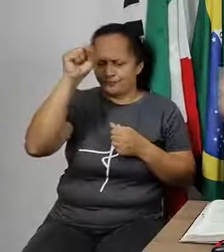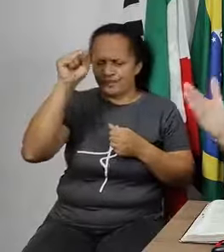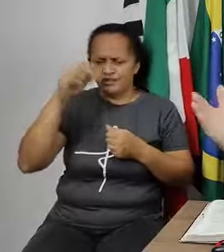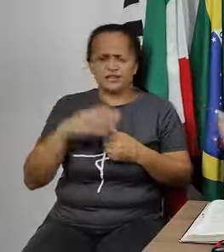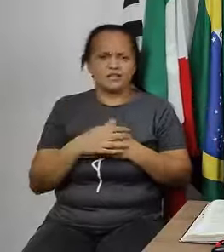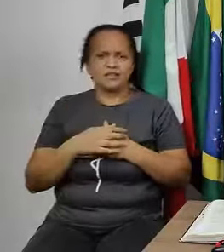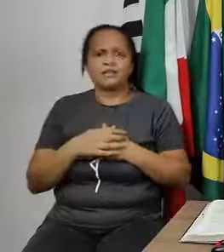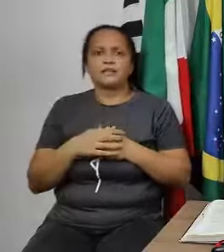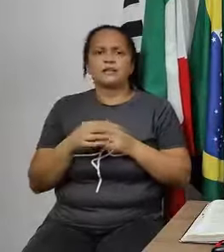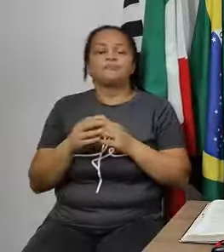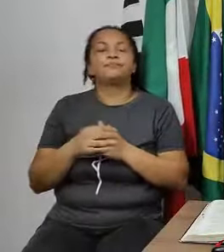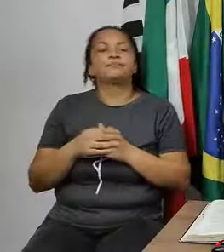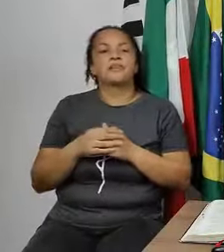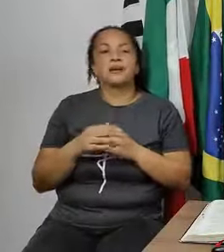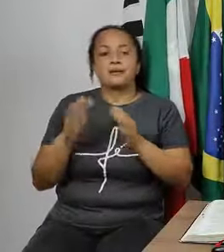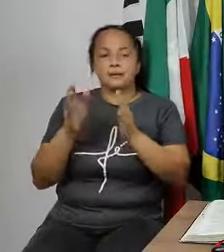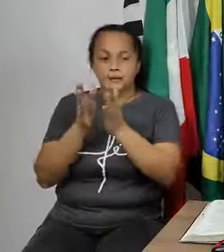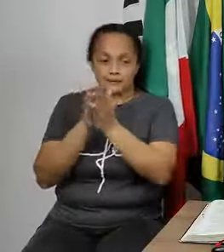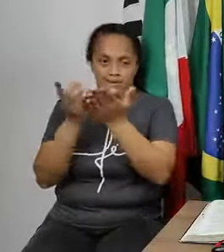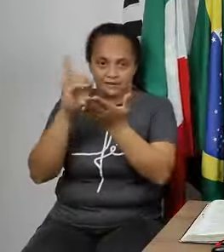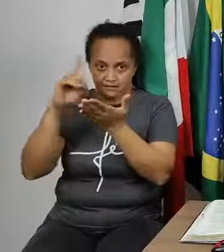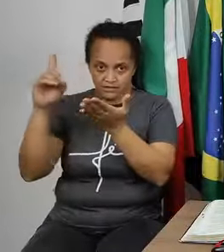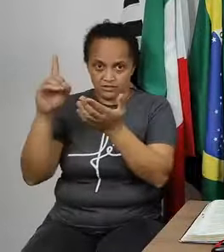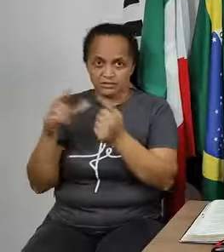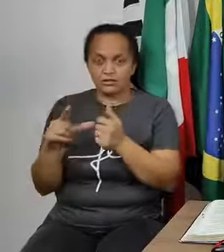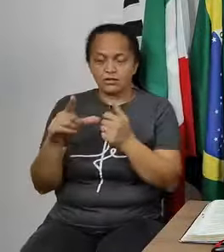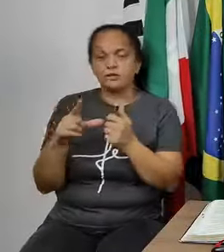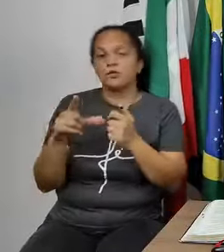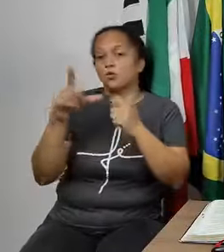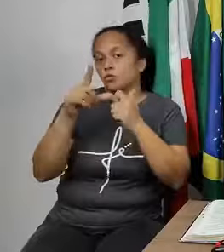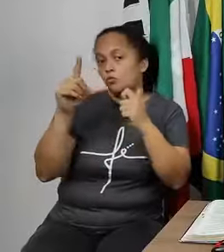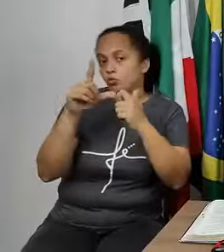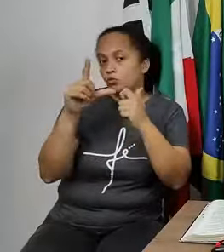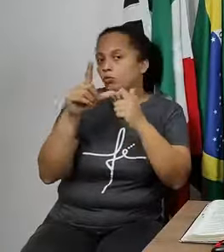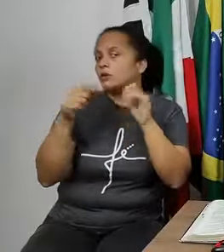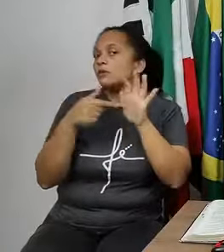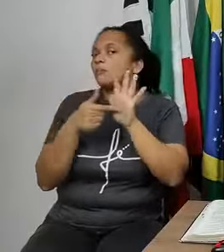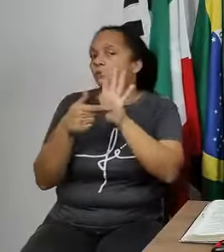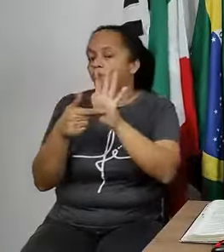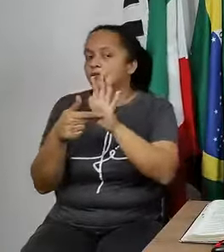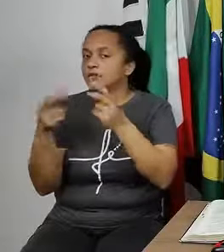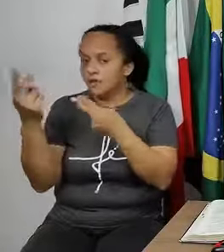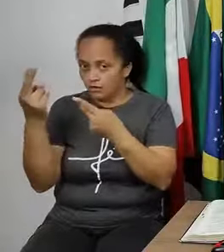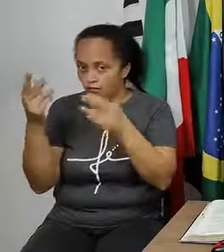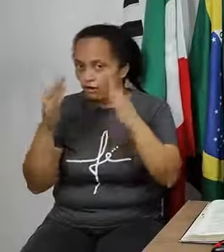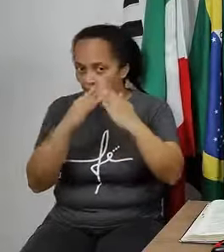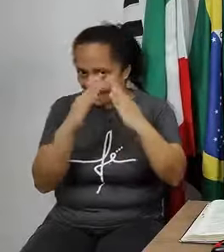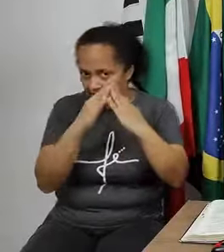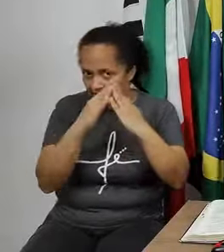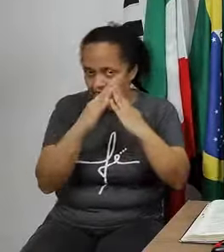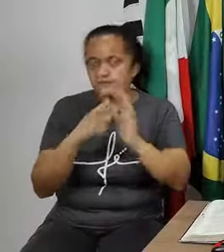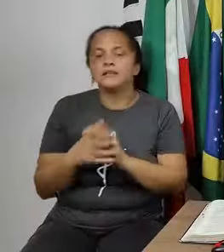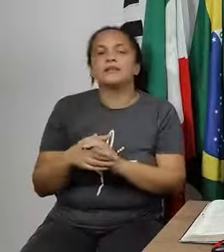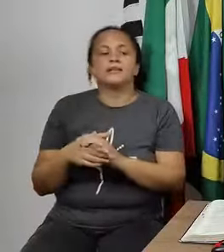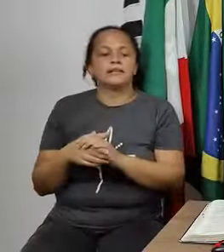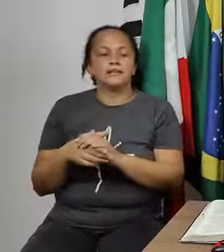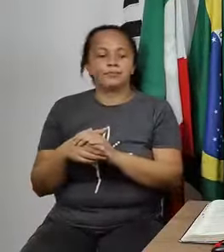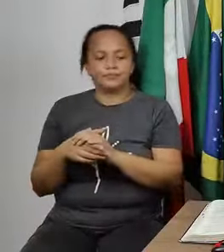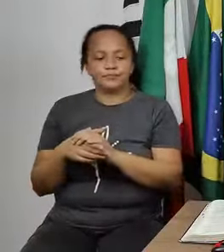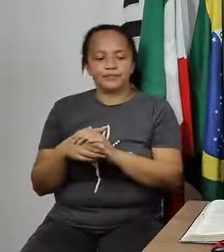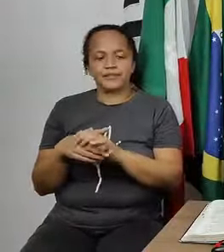Em Lucas ele usa a figura de uma casa. O que os fundamentos, as